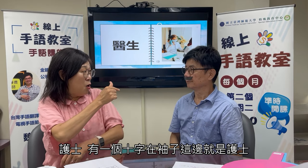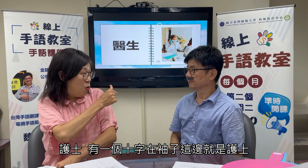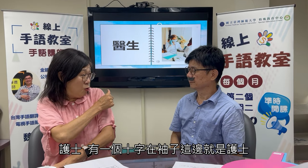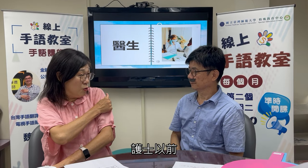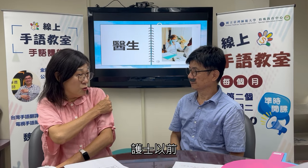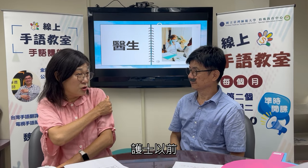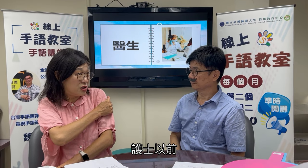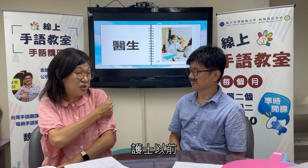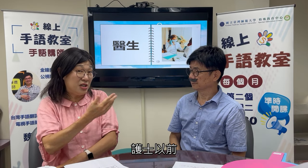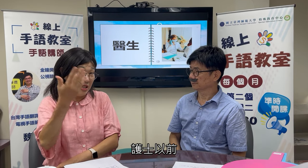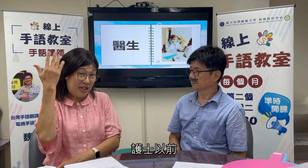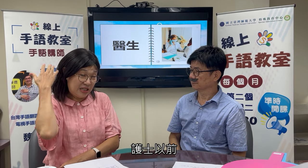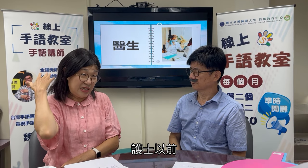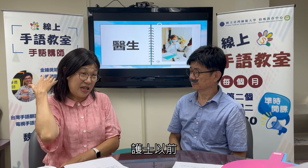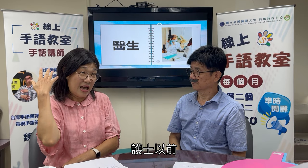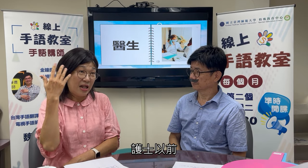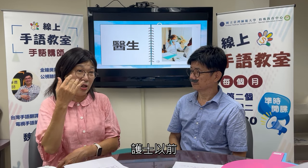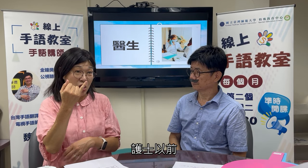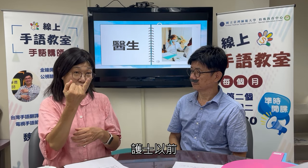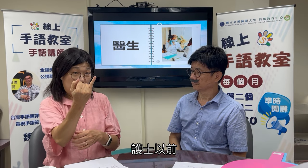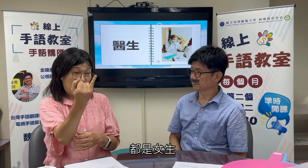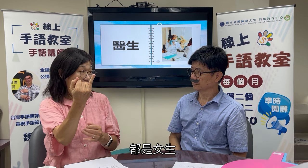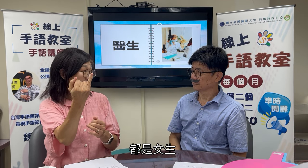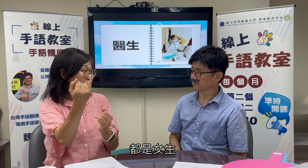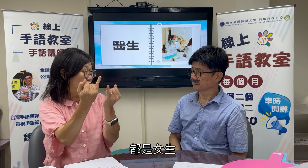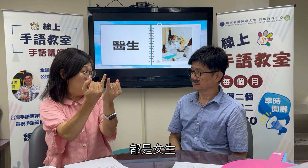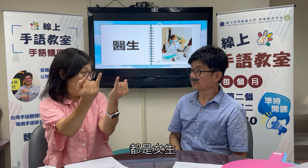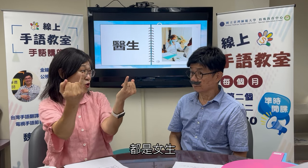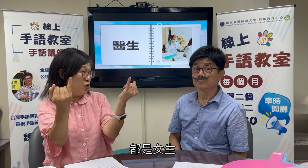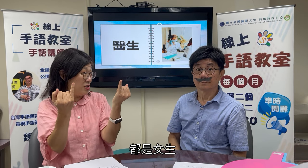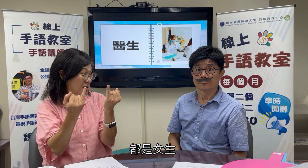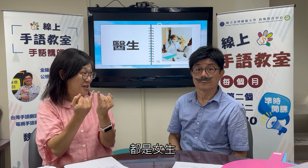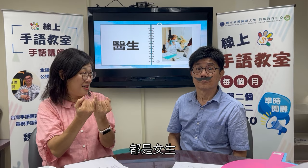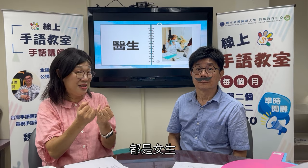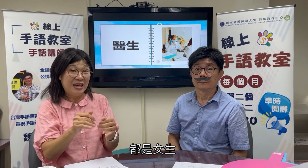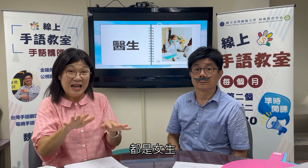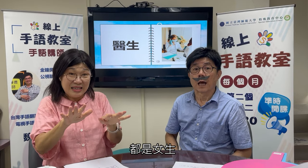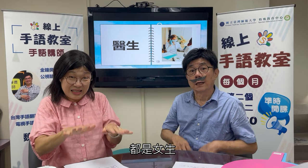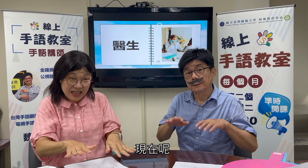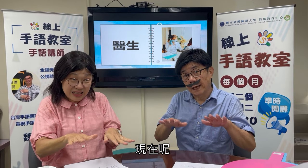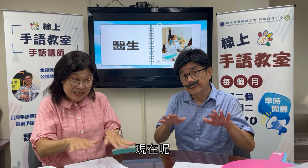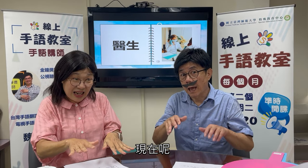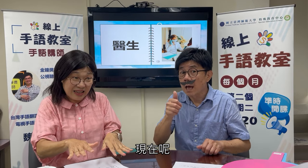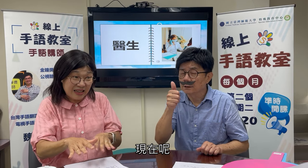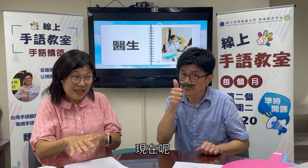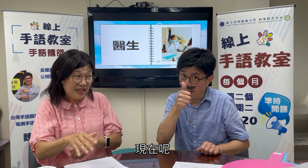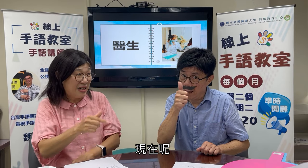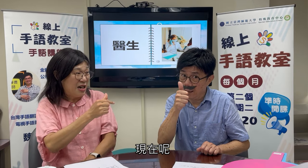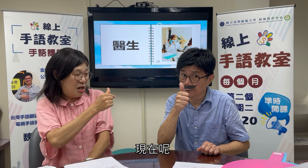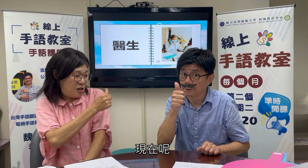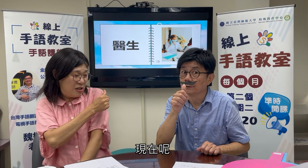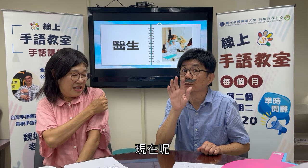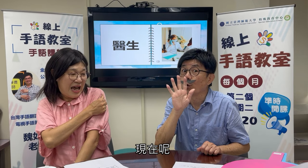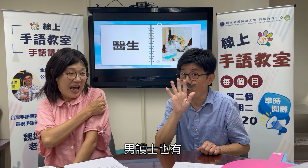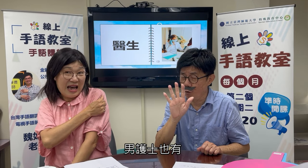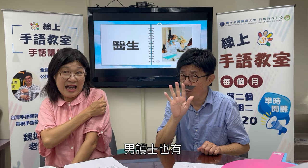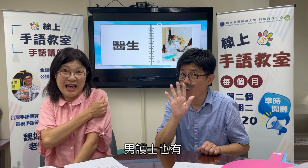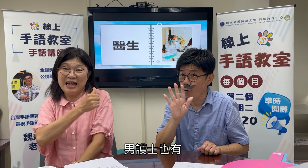护士以前都是女生，现在呢，男